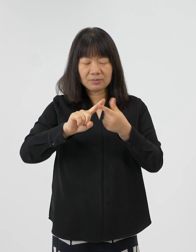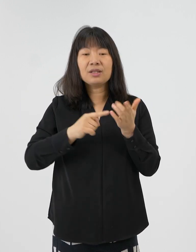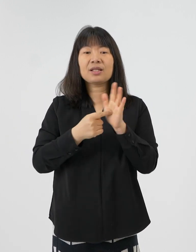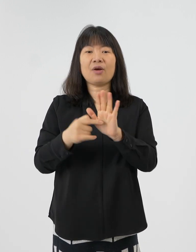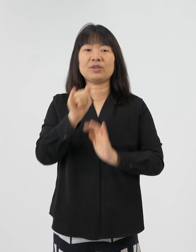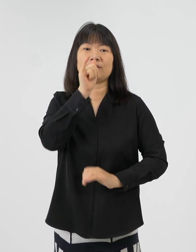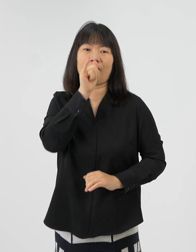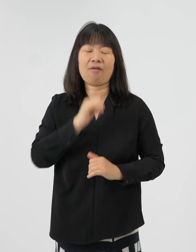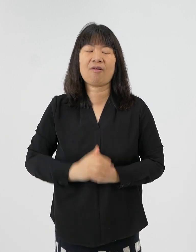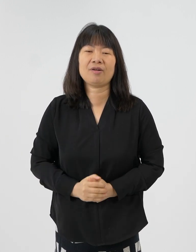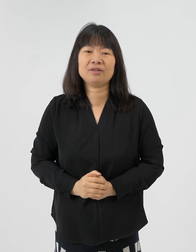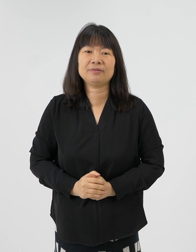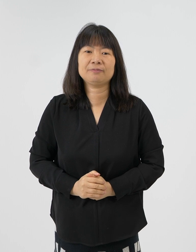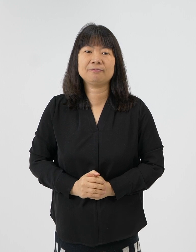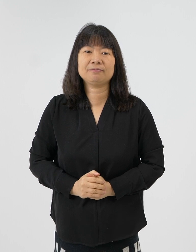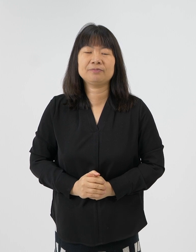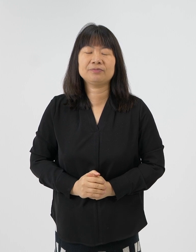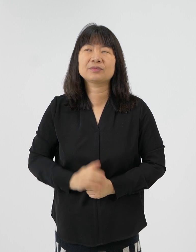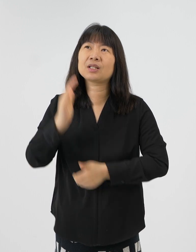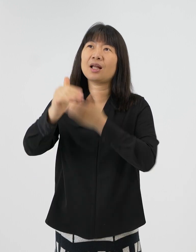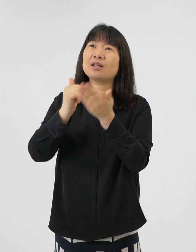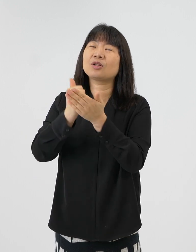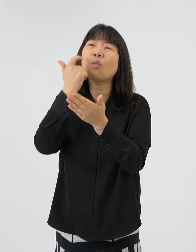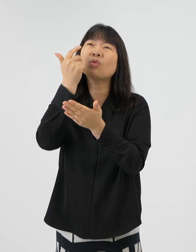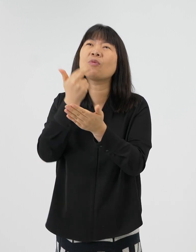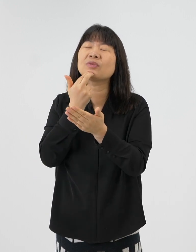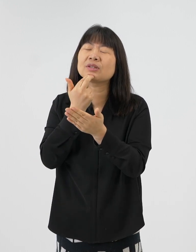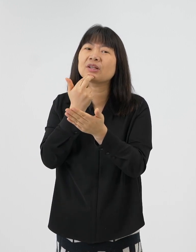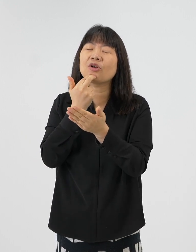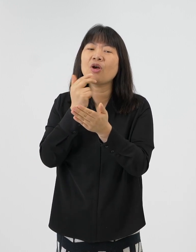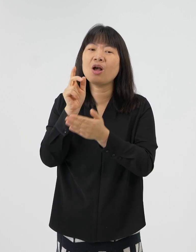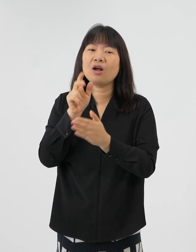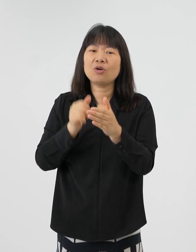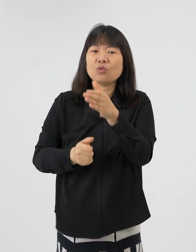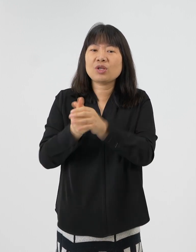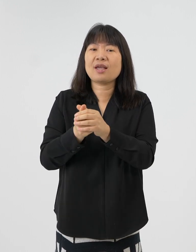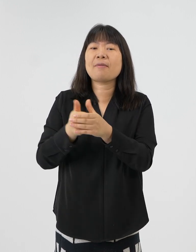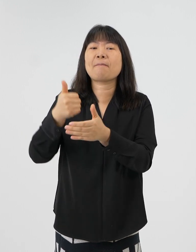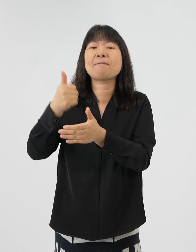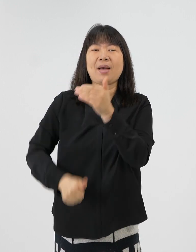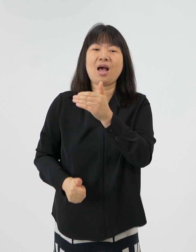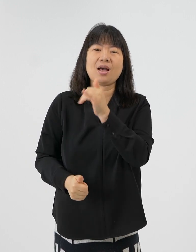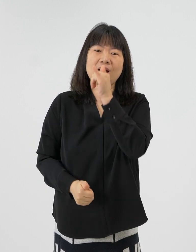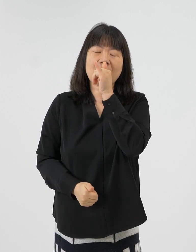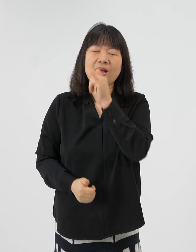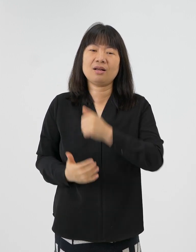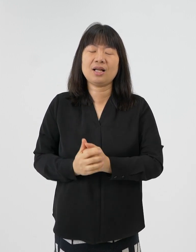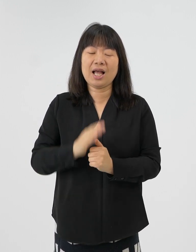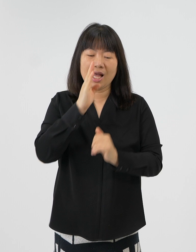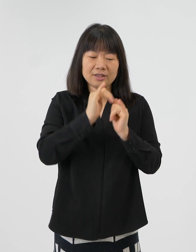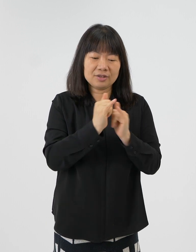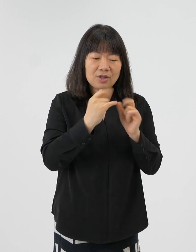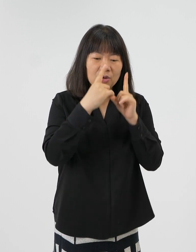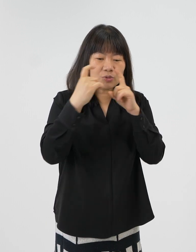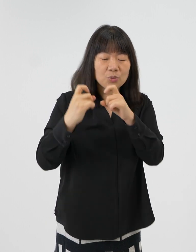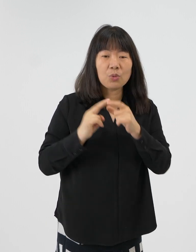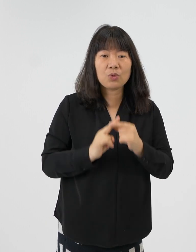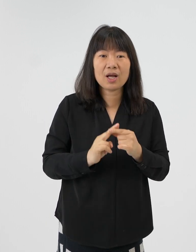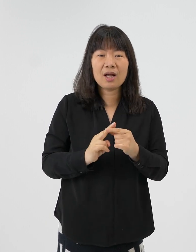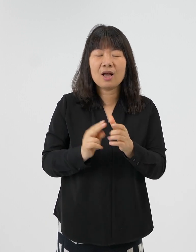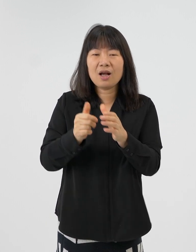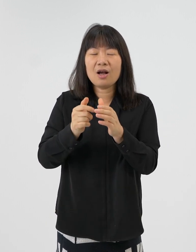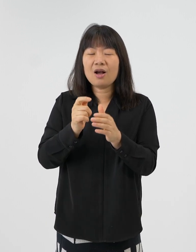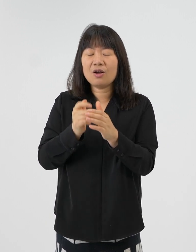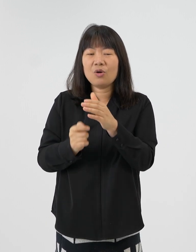태도가 꾀에 빠지는 지름길이에요. 그래서 이 악인들의 유혹과 악인들의 꾀에